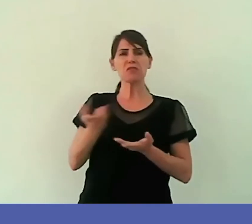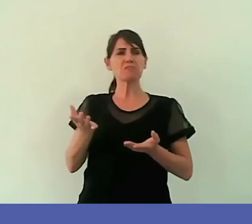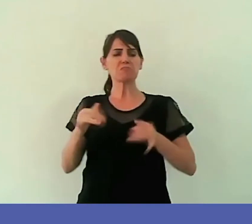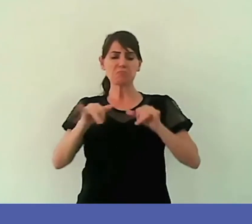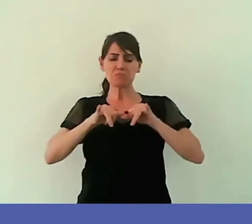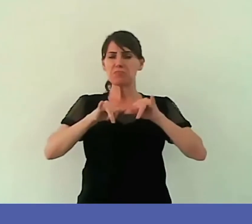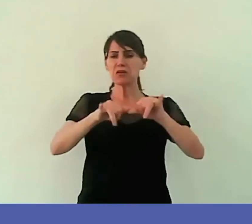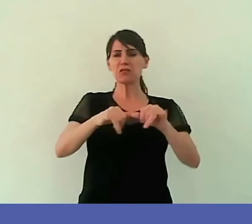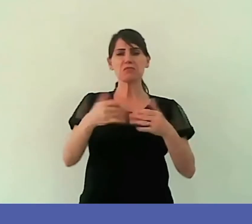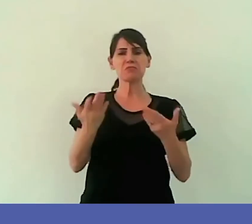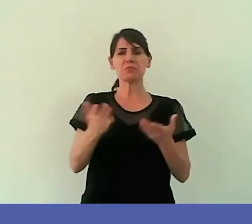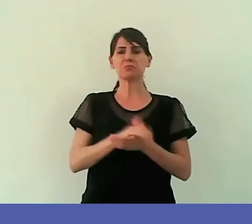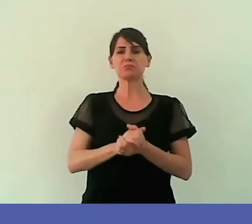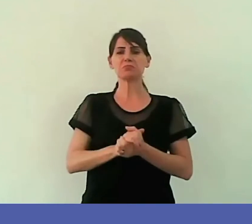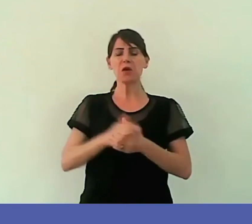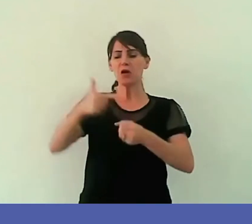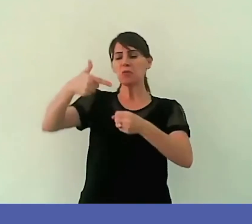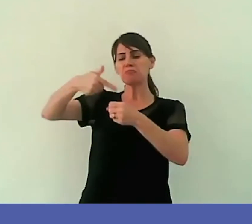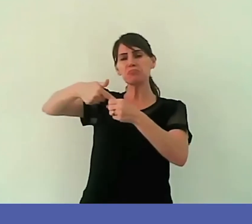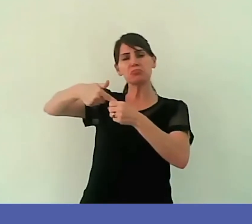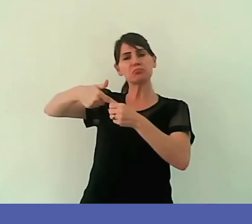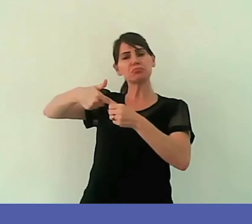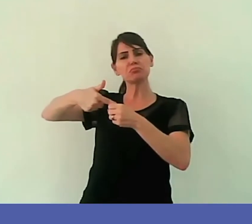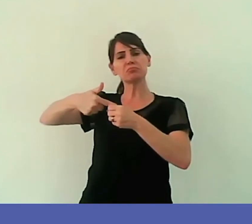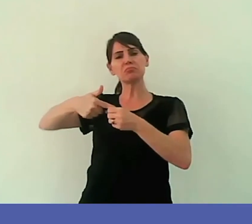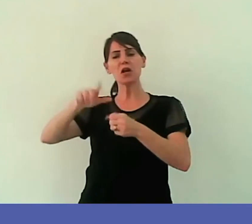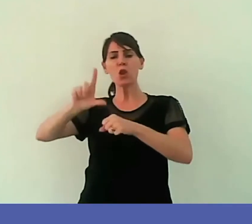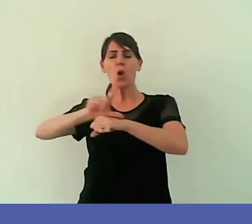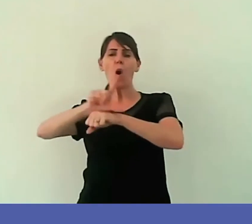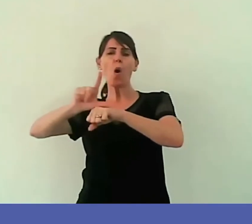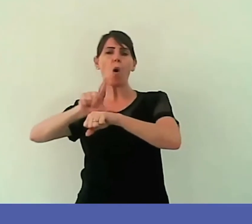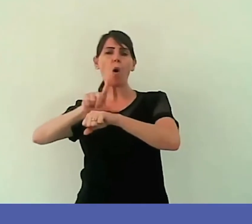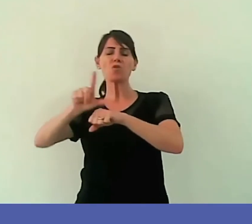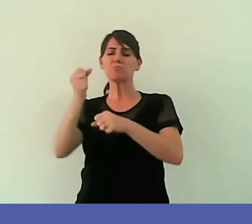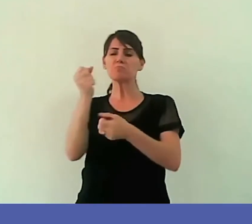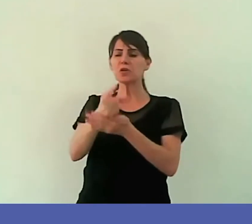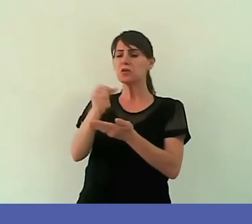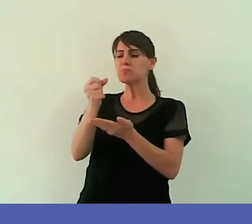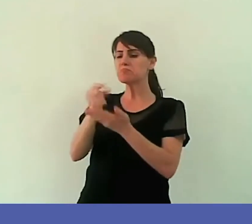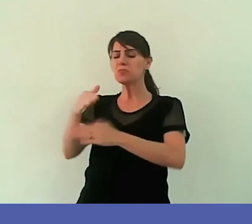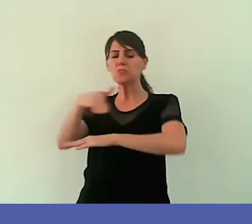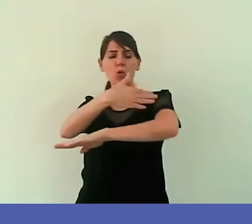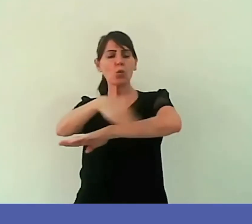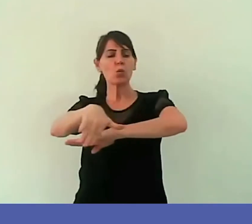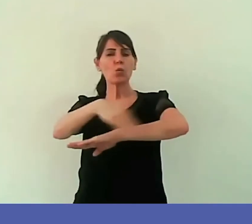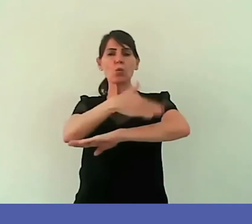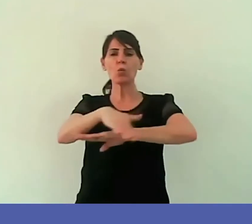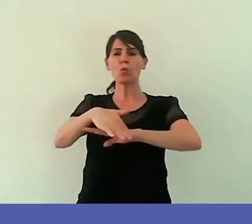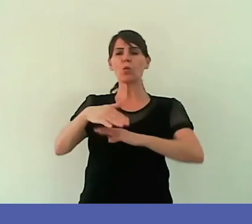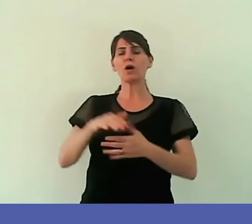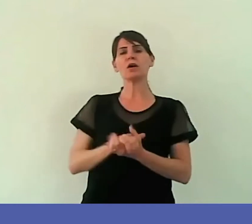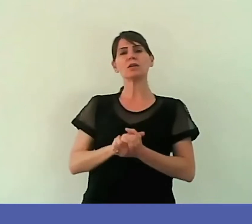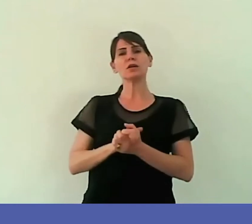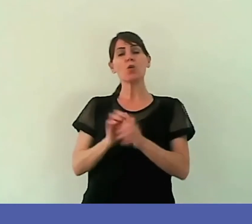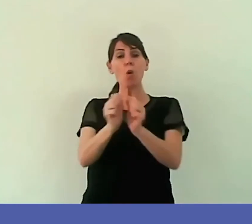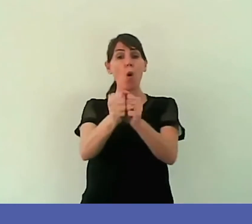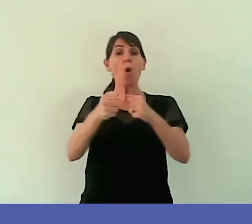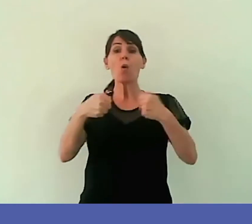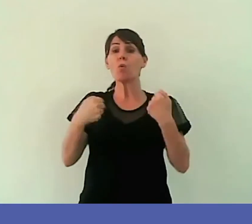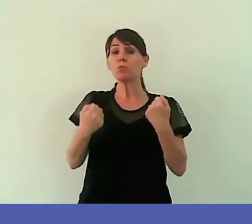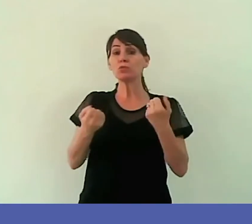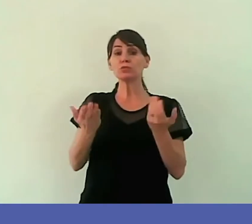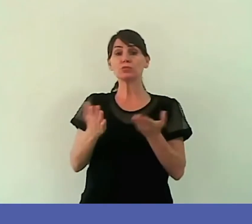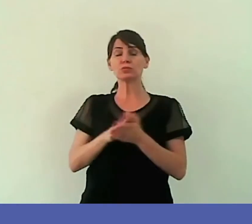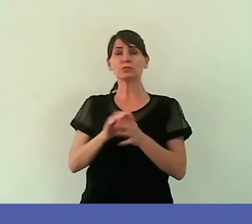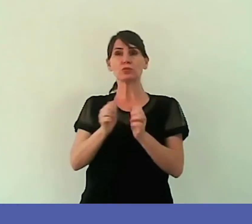para abastecer o carro, nas lojas para comprar alguma coisa, nas ruas, no transporte público, nós podemos